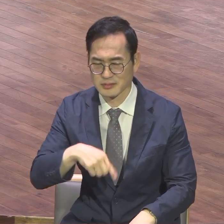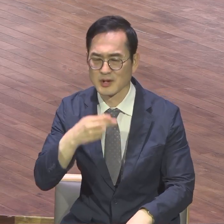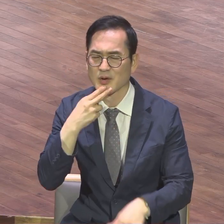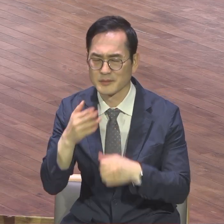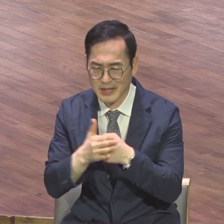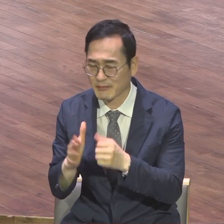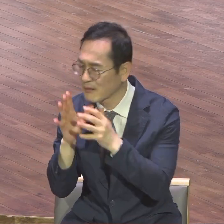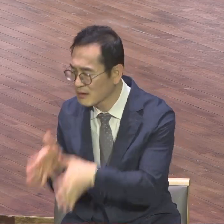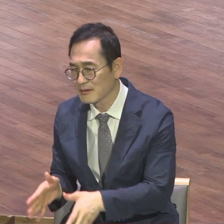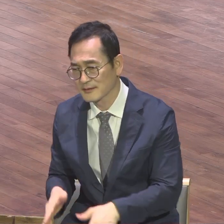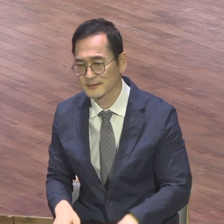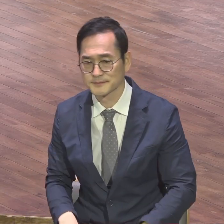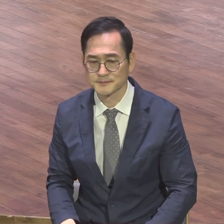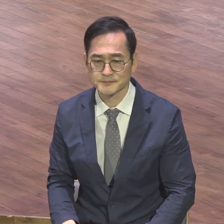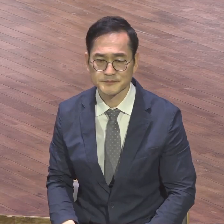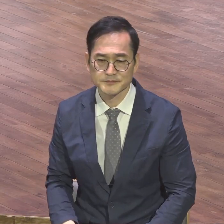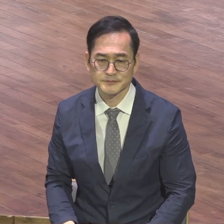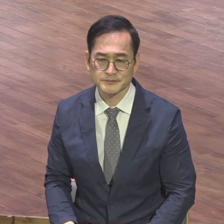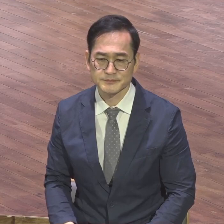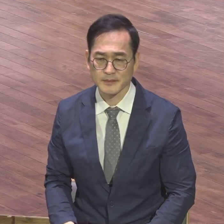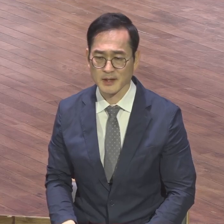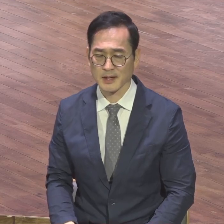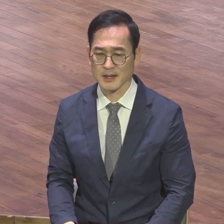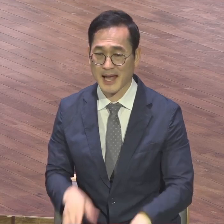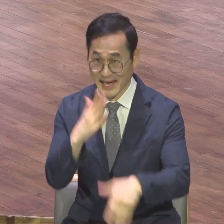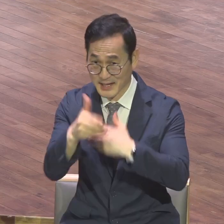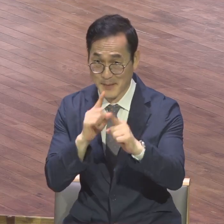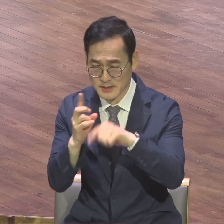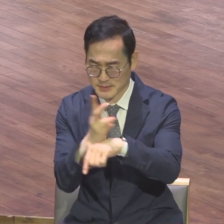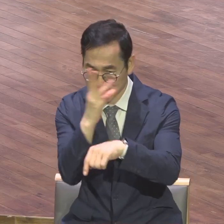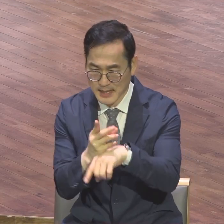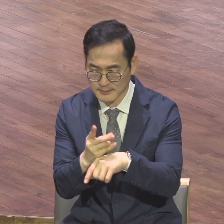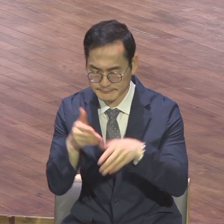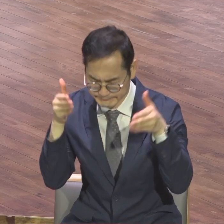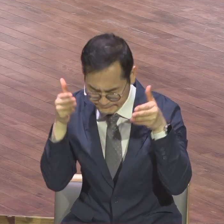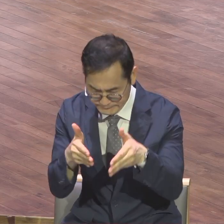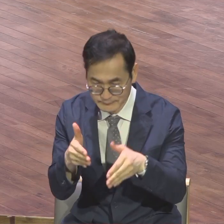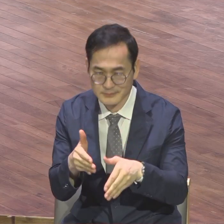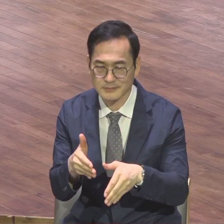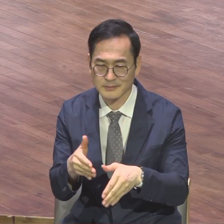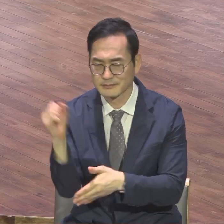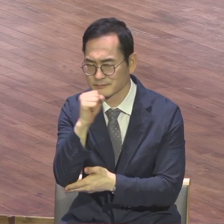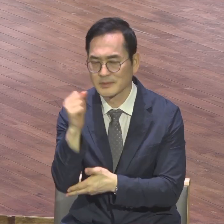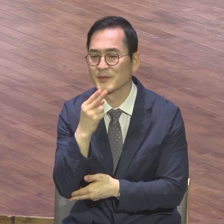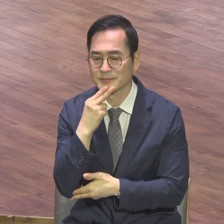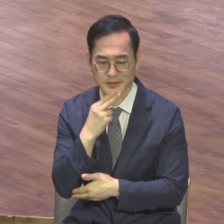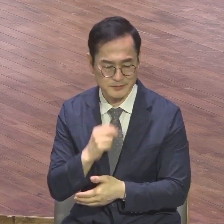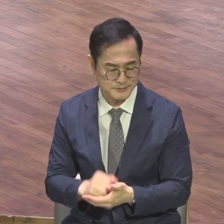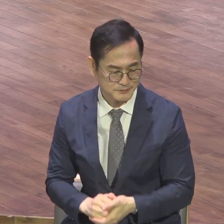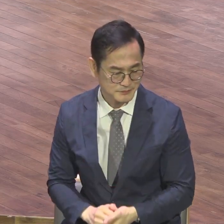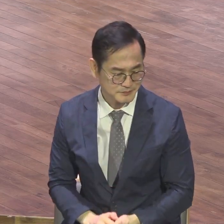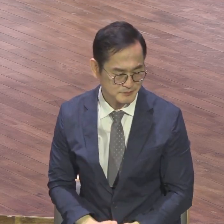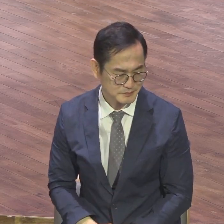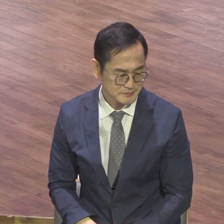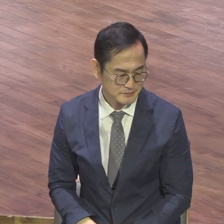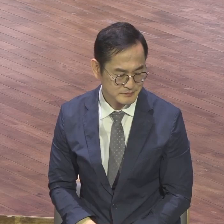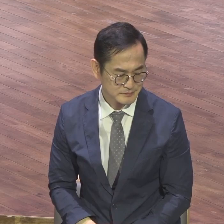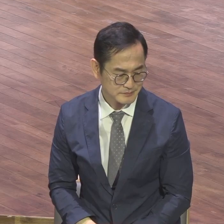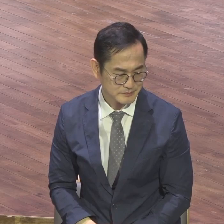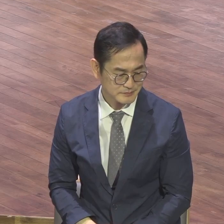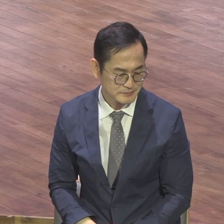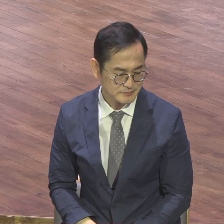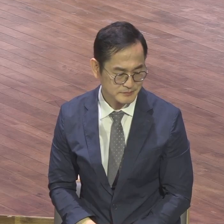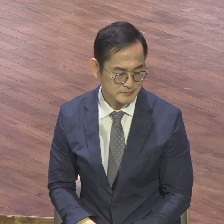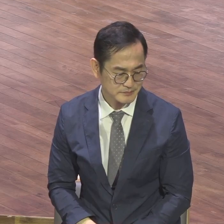말씀을 24. 흔들리지 않습니다. 이런 사람들은. 18절 보세요. 이같이 여러 날을 하는지라 바울이